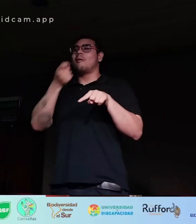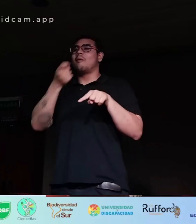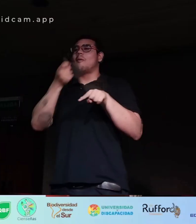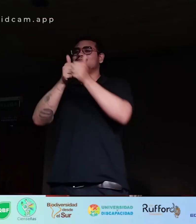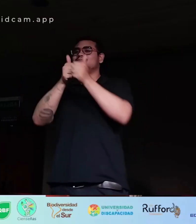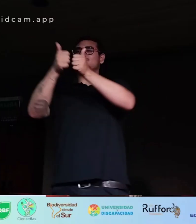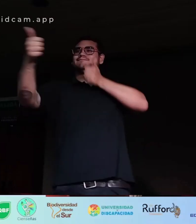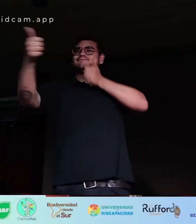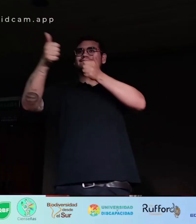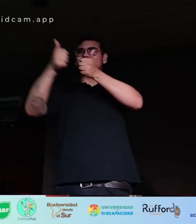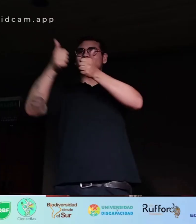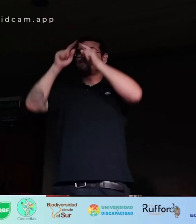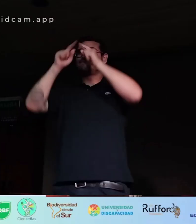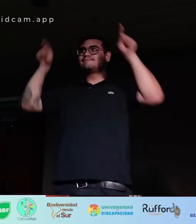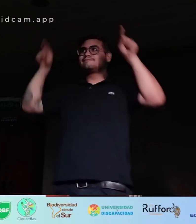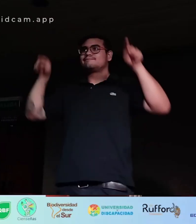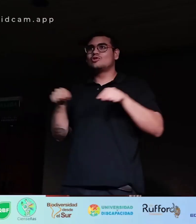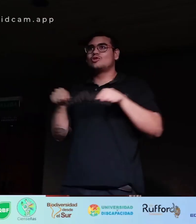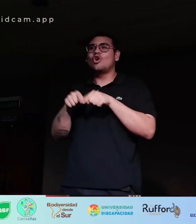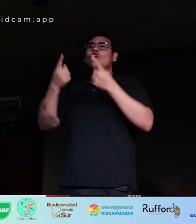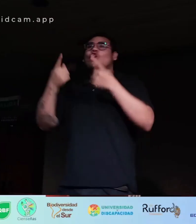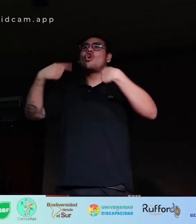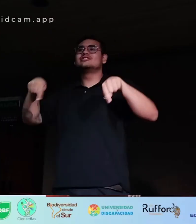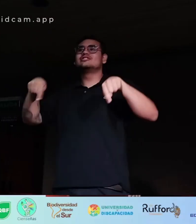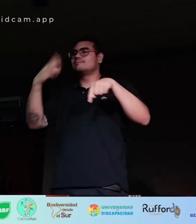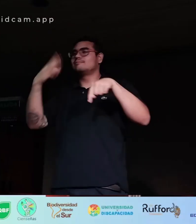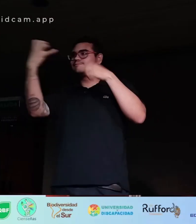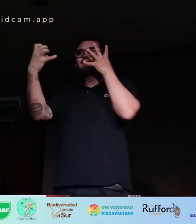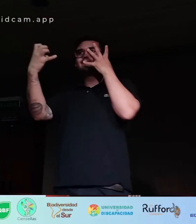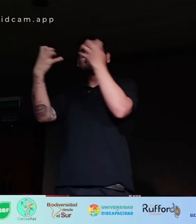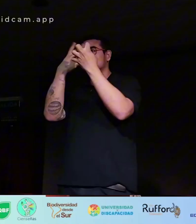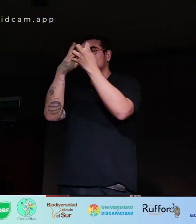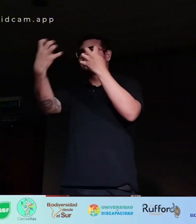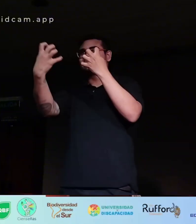dimensión reducida, vas a reducir los datos, y Justamente. entonces